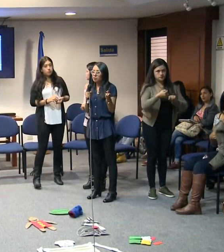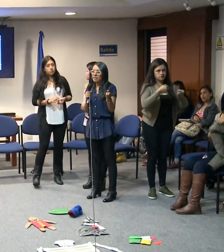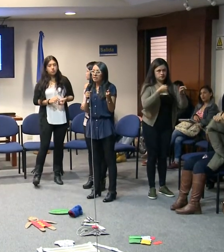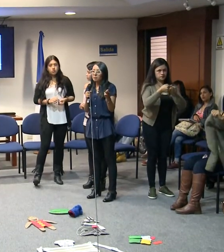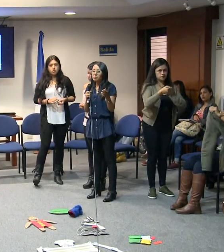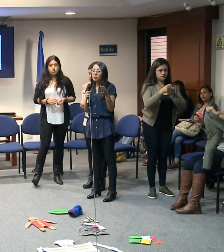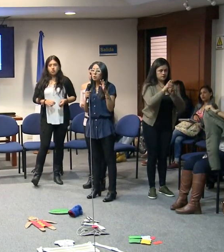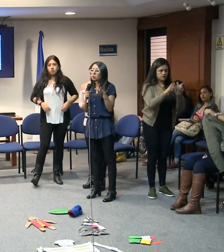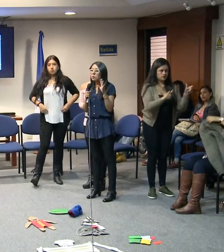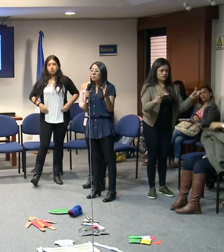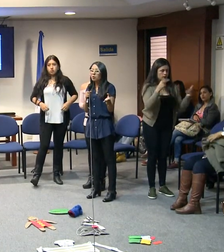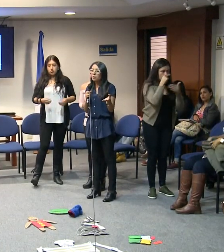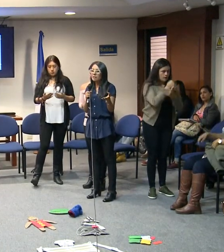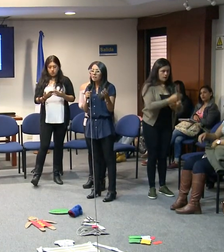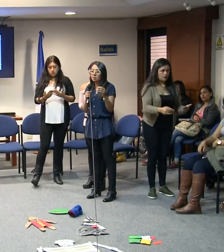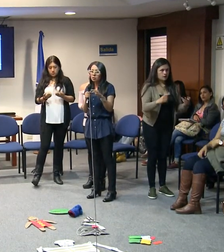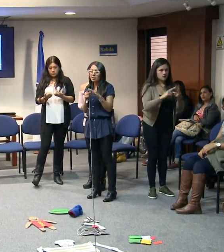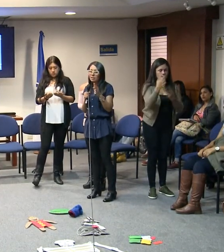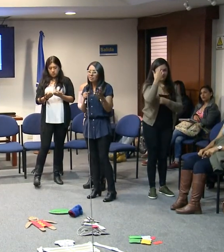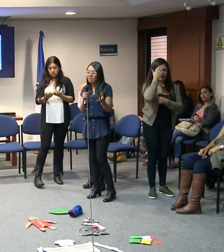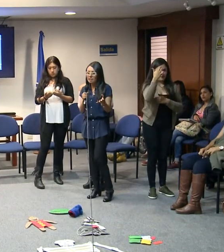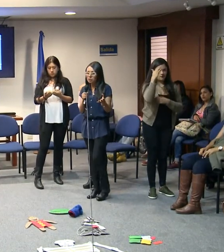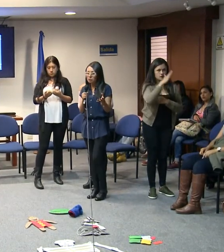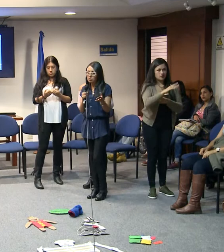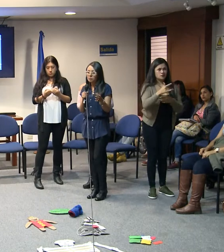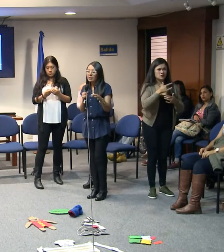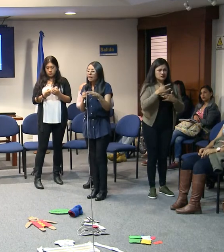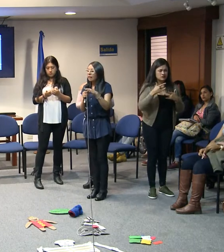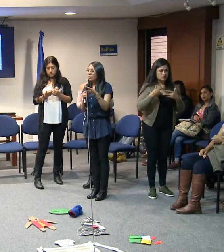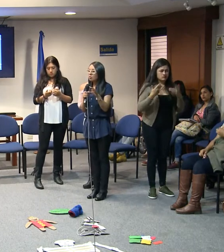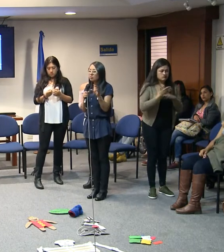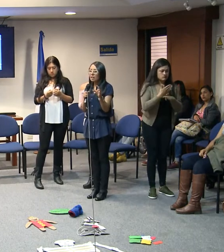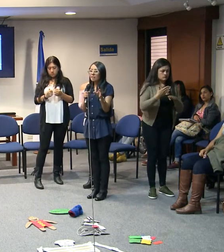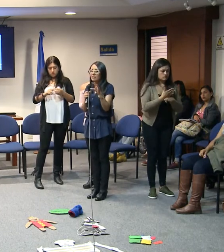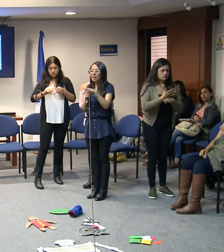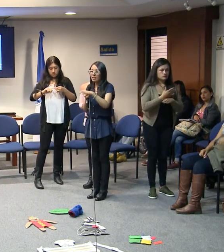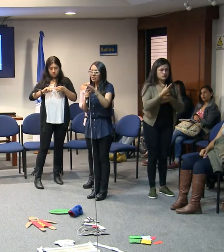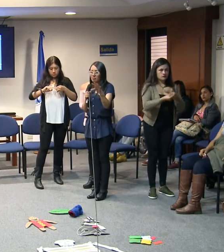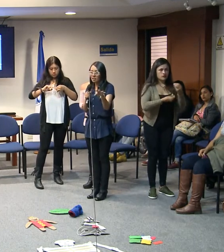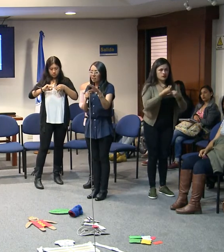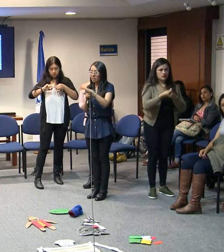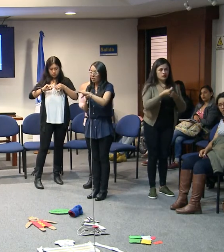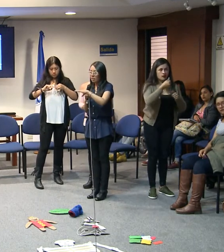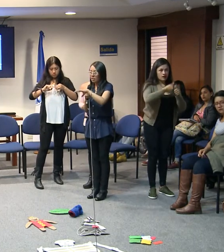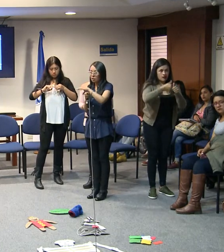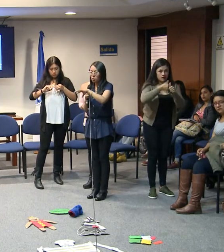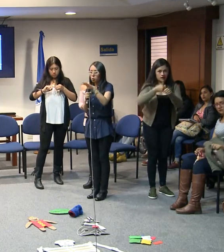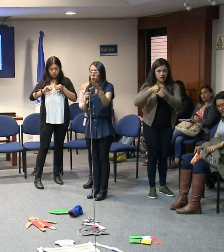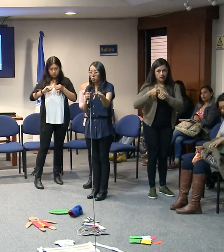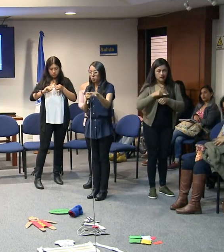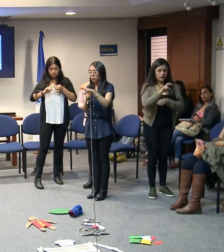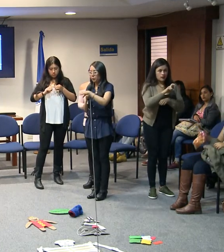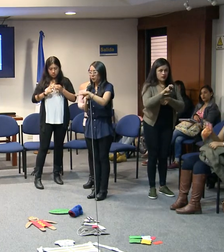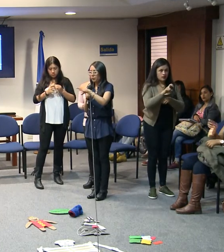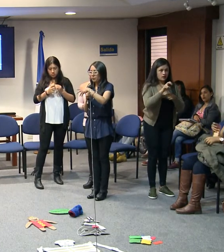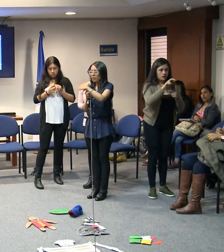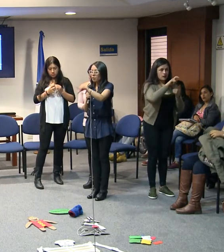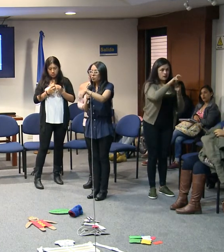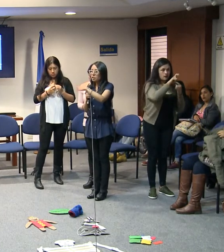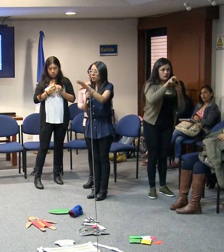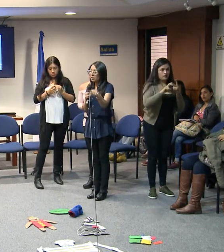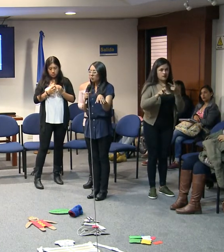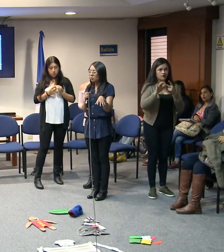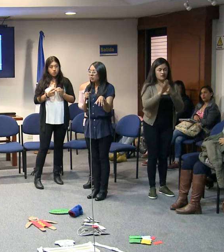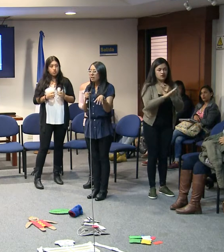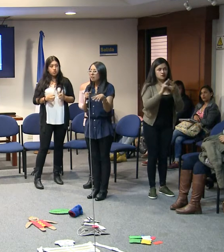y profesionales. Por su misma complicación a nivel de salud, entonces cada nivel estaba